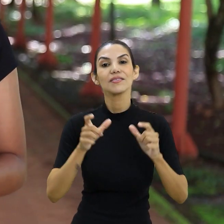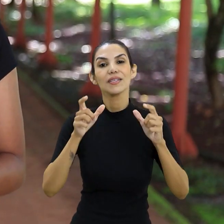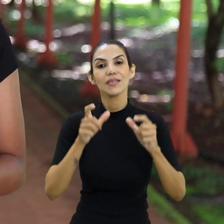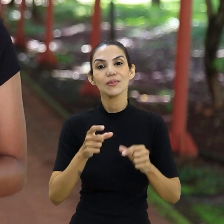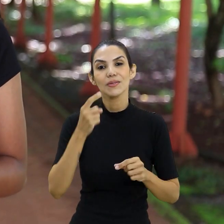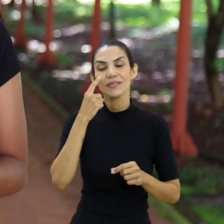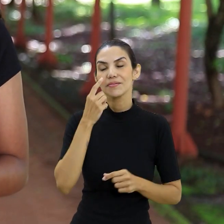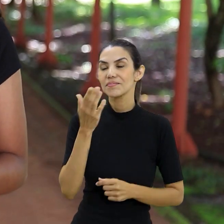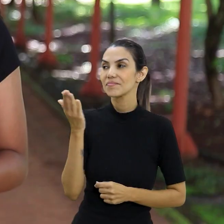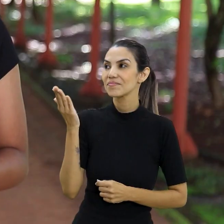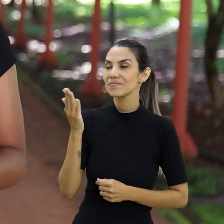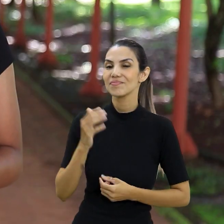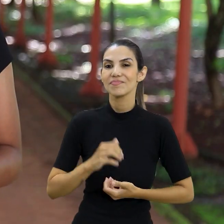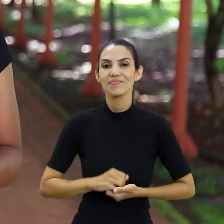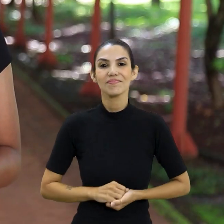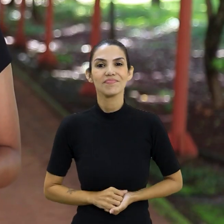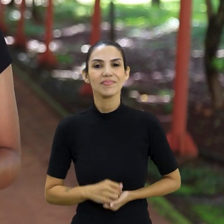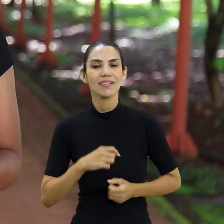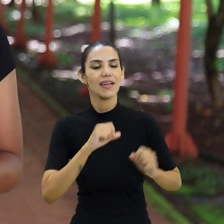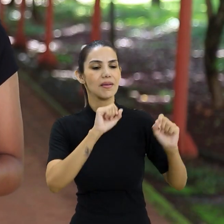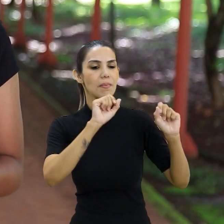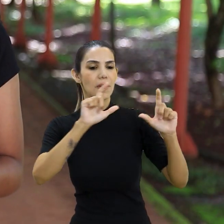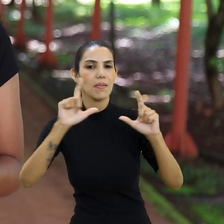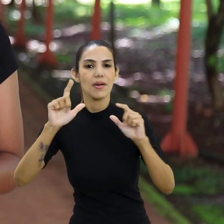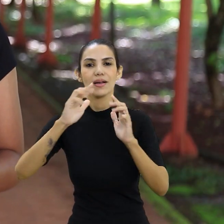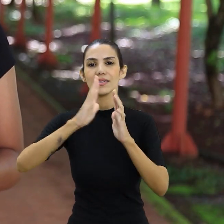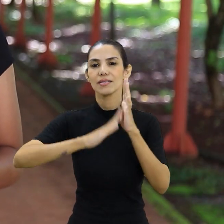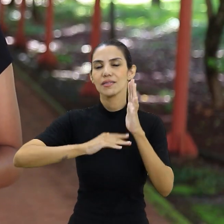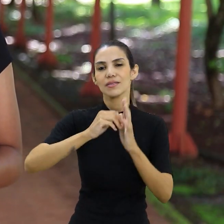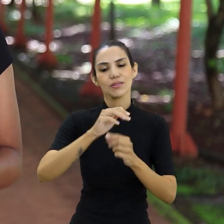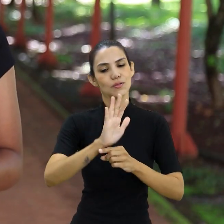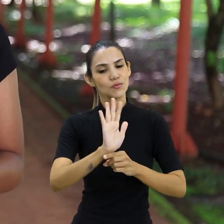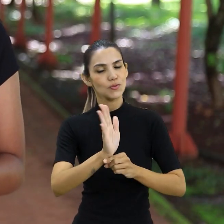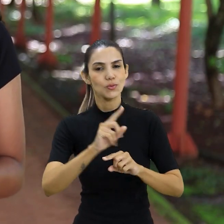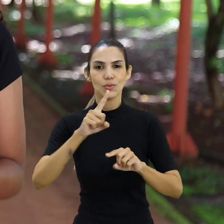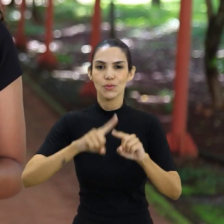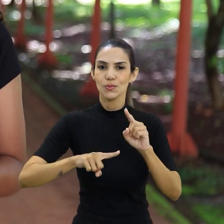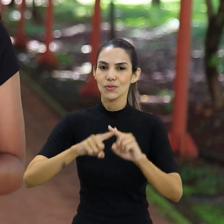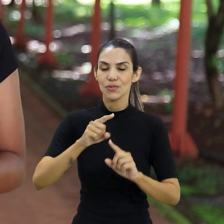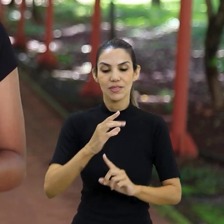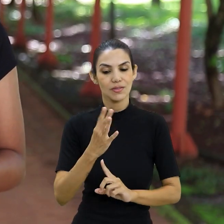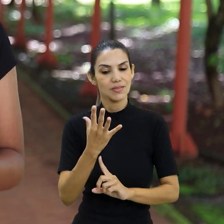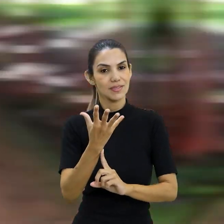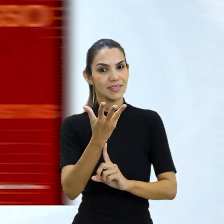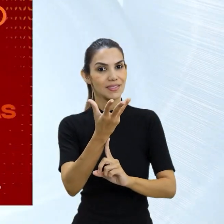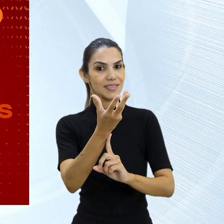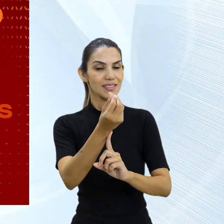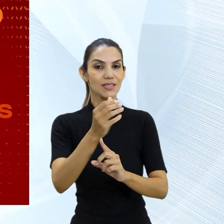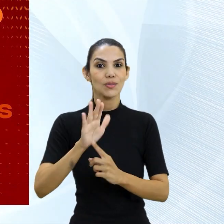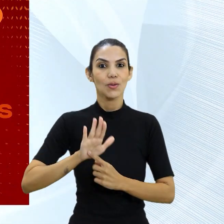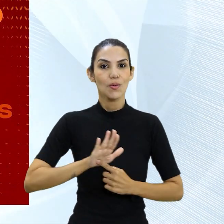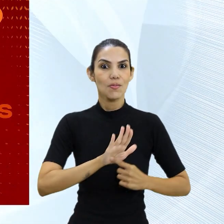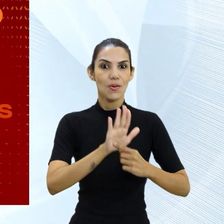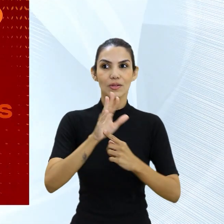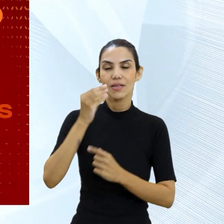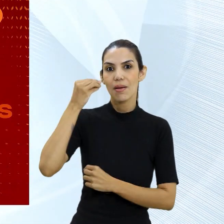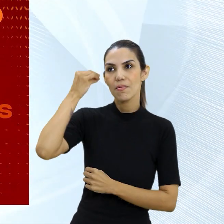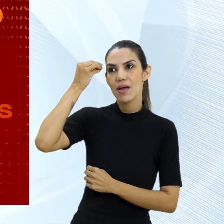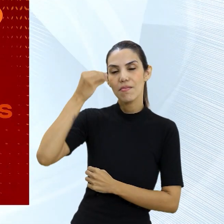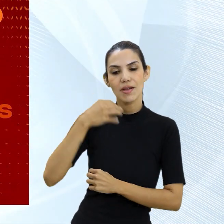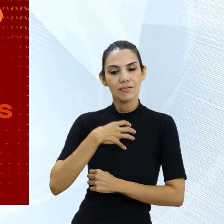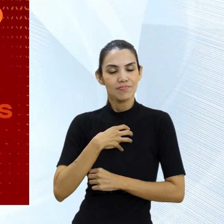Cultural Octon Marques. Instalações, pinturas, vídeos e objetos artísticos traduzem